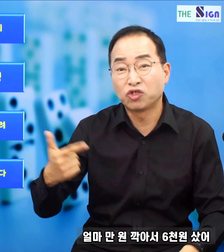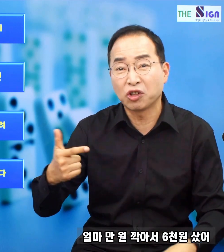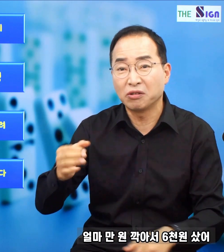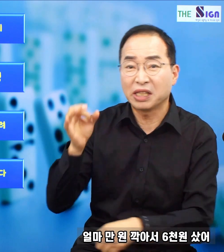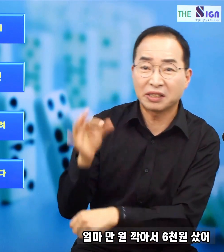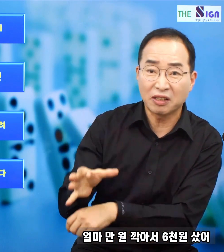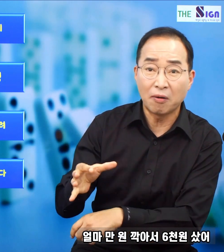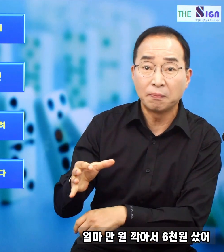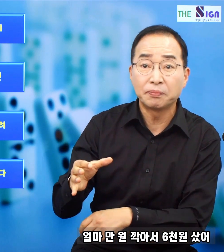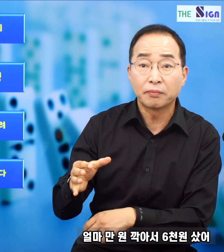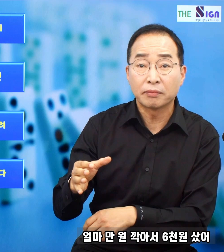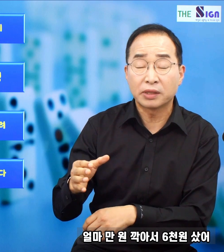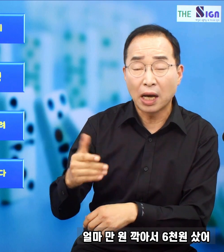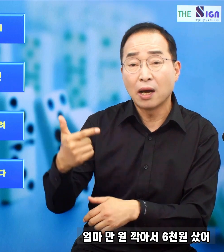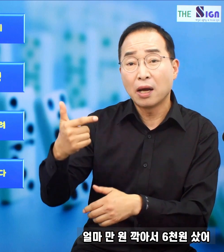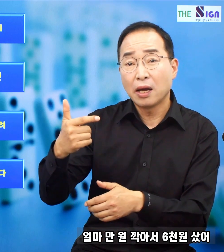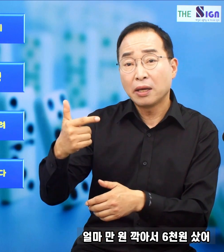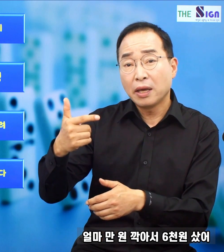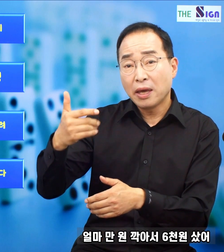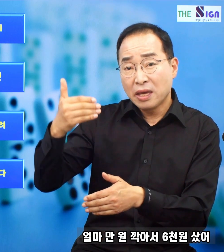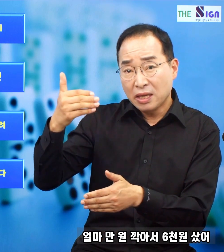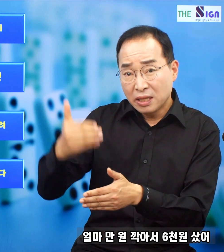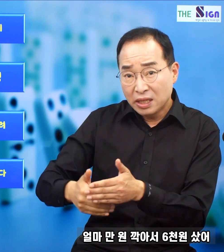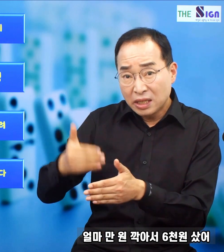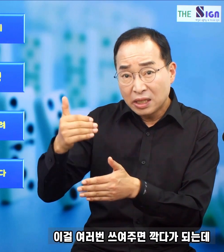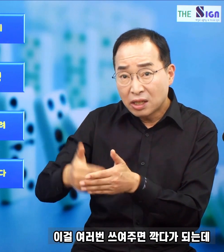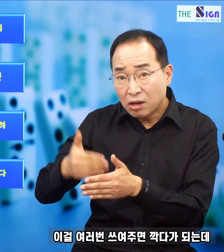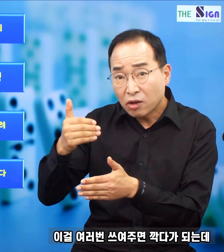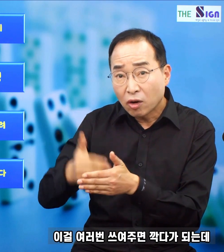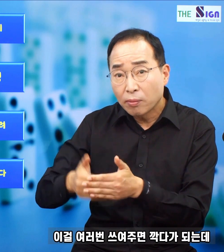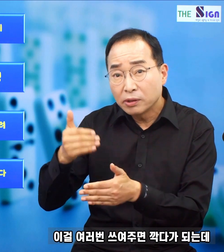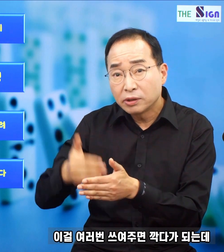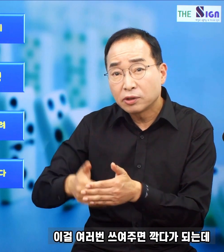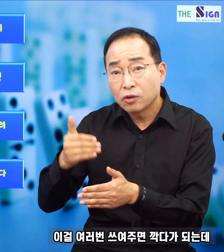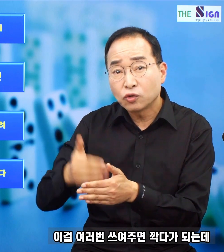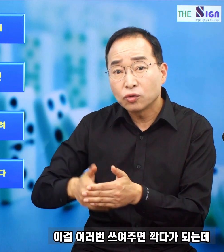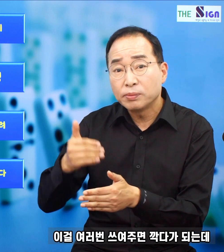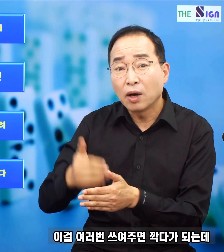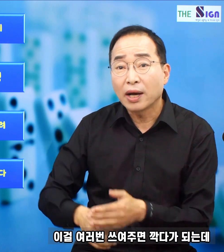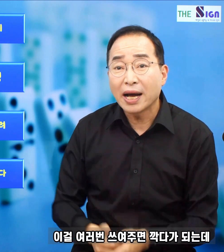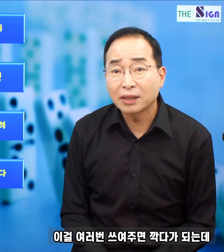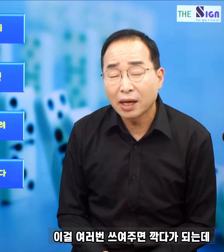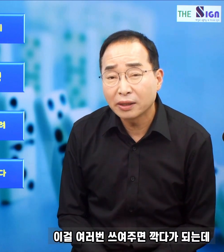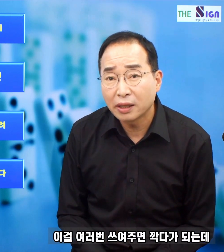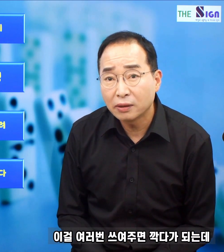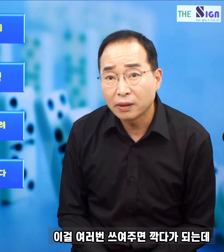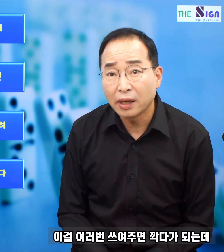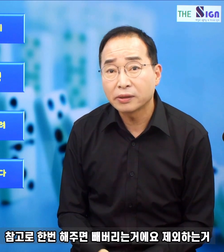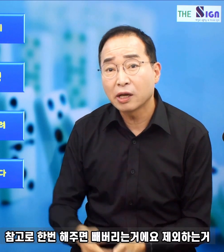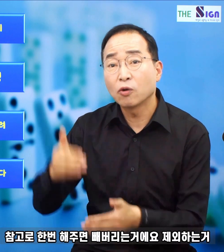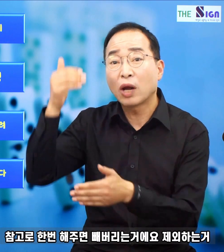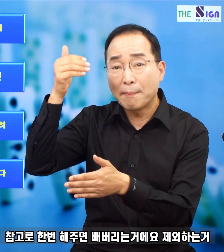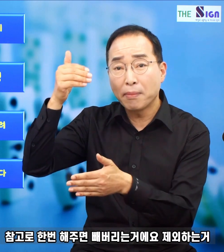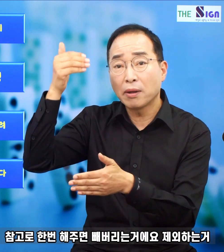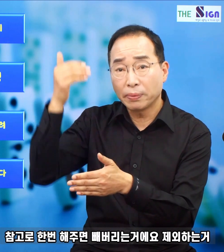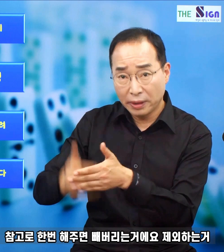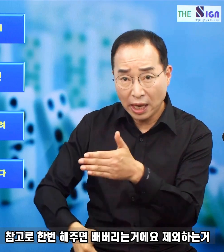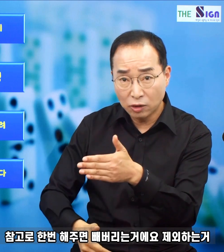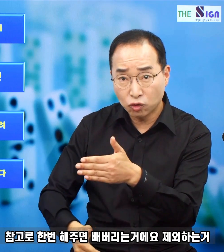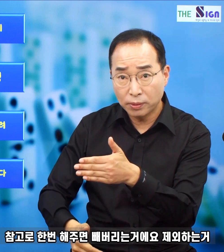6,000원 샀어. 자, 이걸 여러 번 스쳐주면 깎다가 되는데, 참고로 한 번 해주면